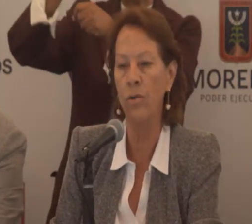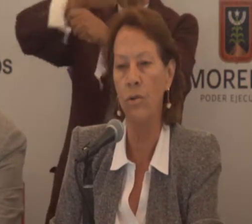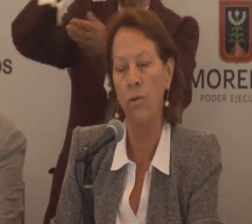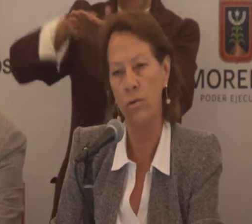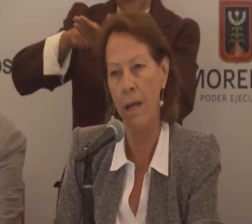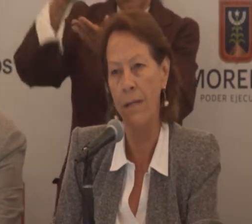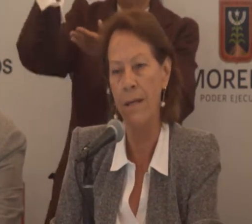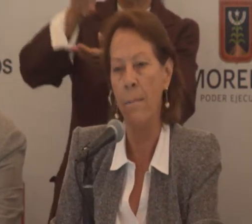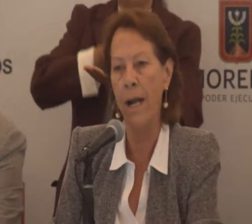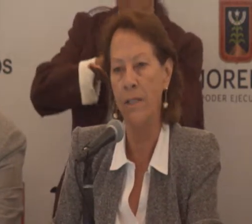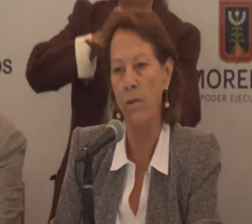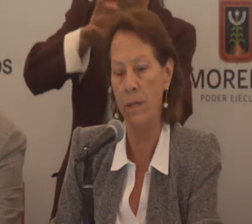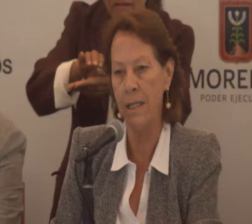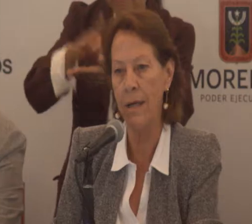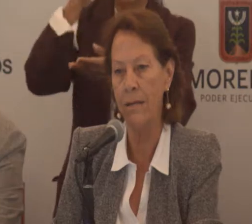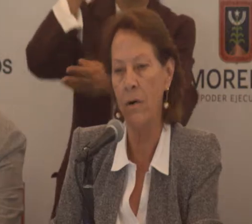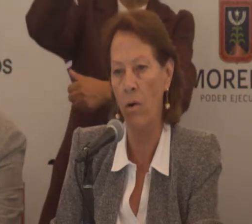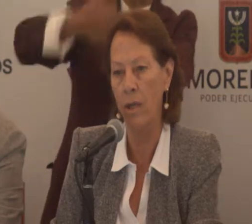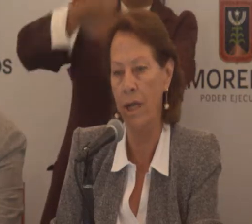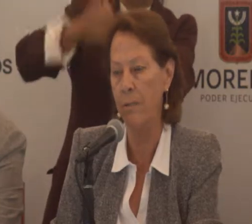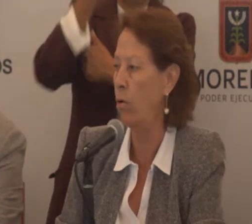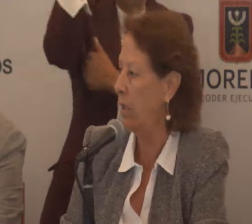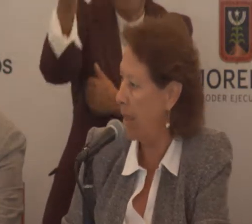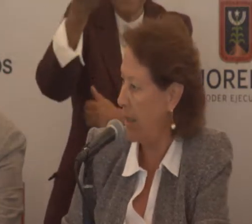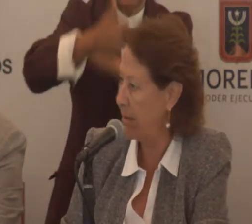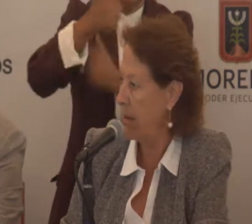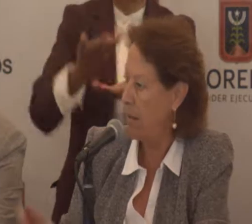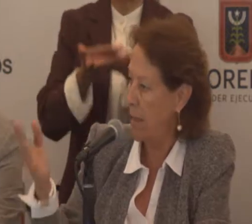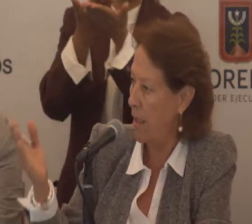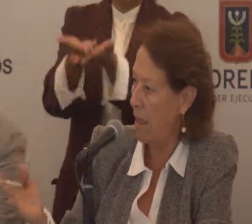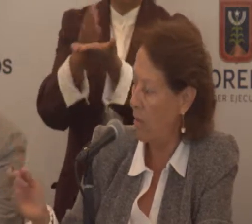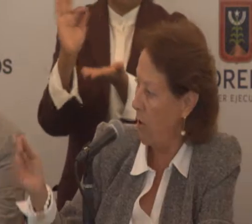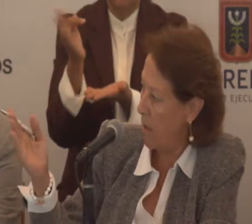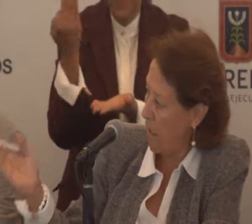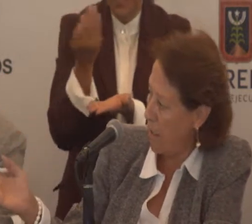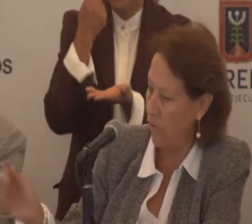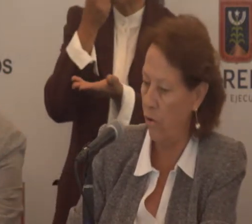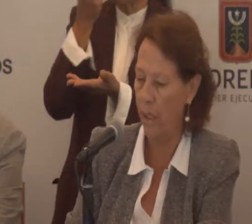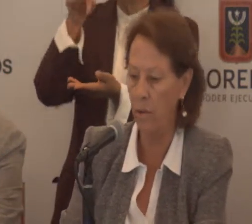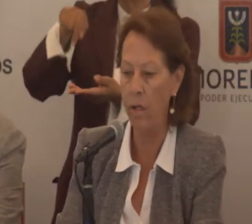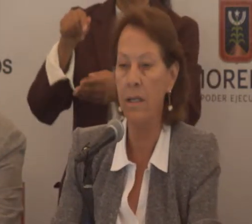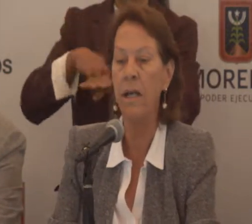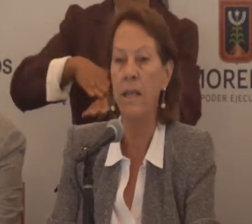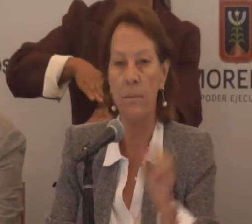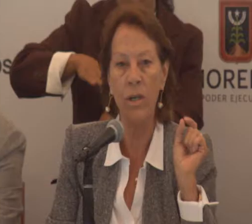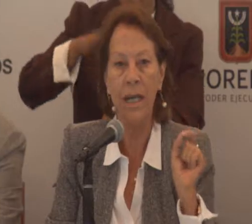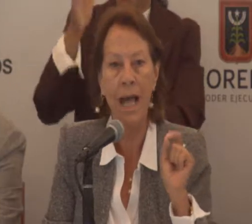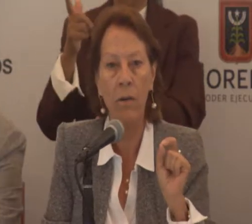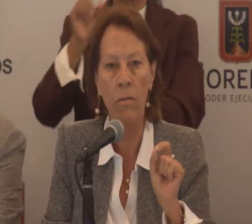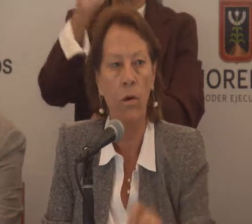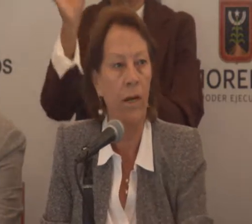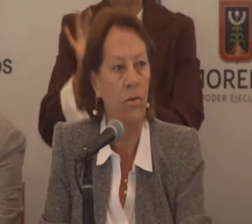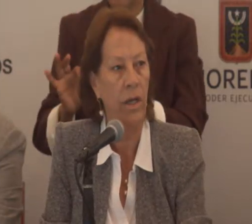de fondos concursables para las universidades tecnológicas y politécnicas. Está aquí la rectora Mireya, los dos rectores. Después